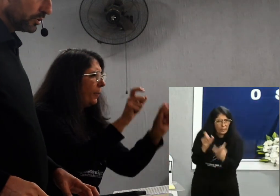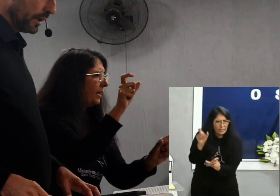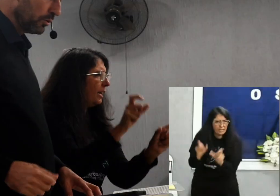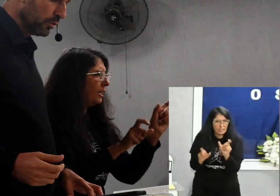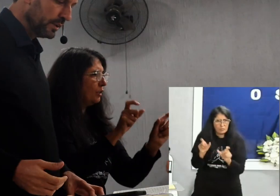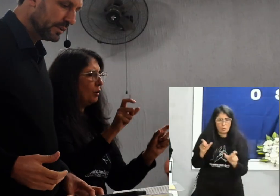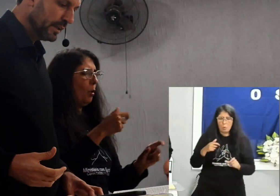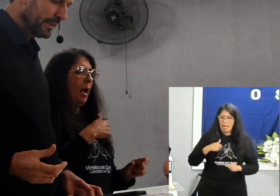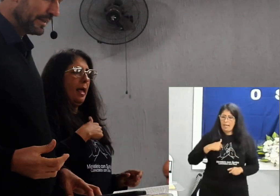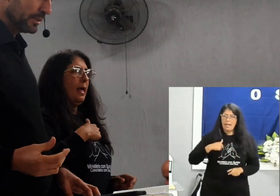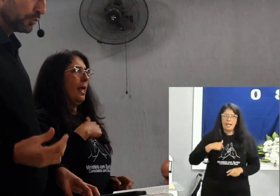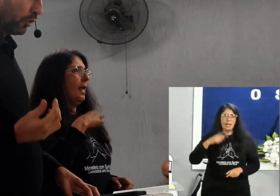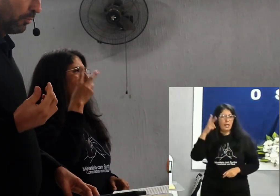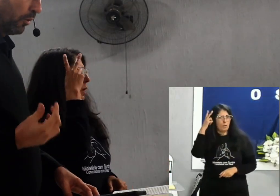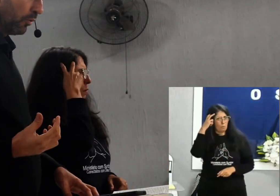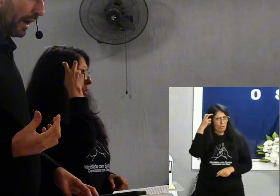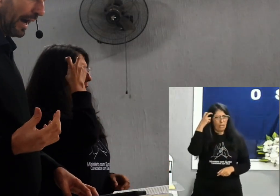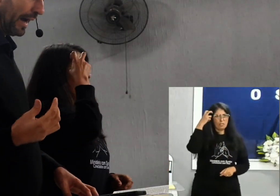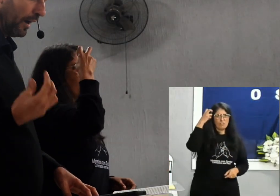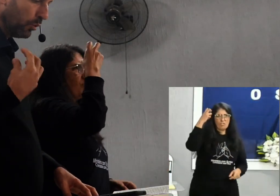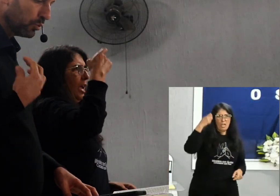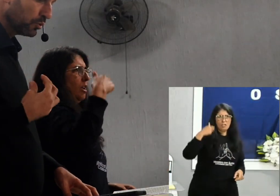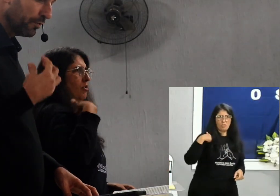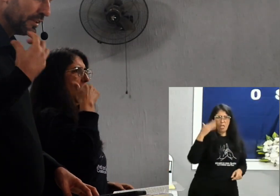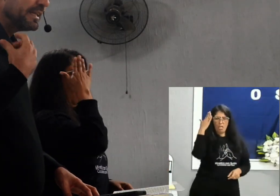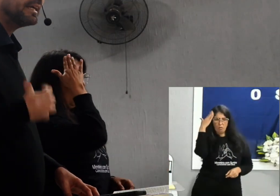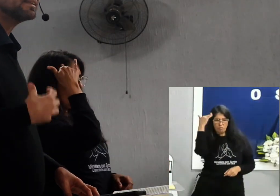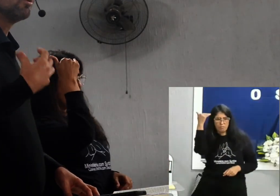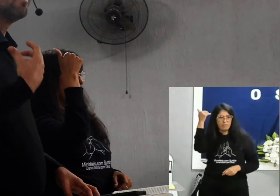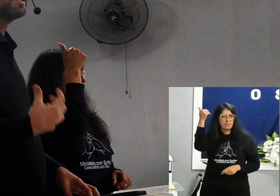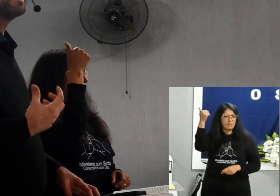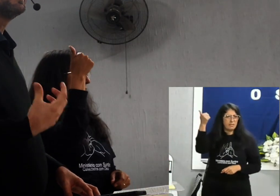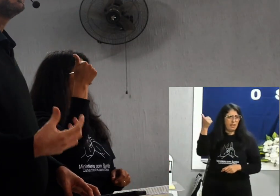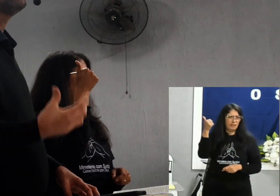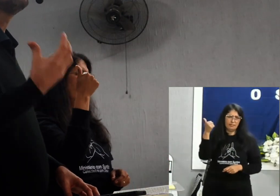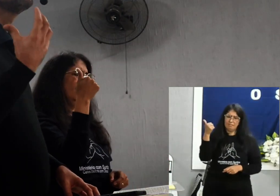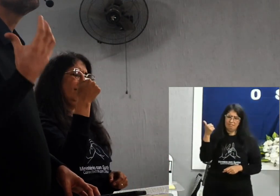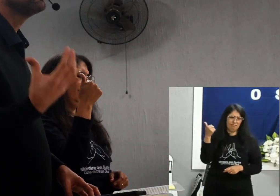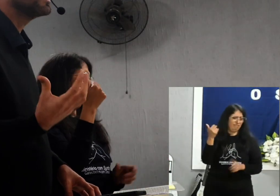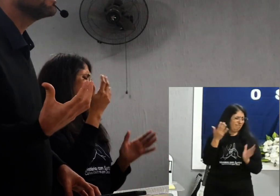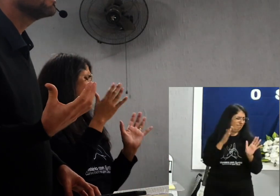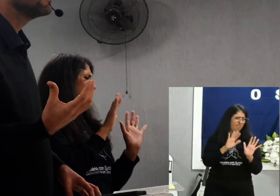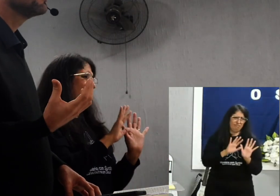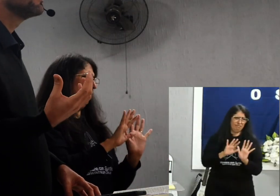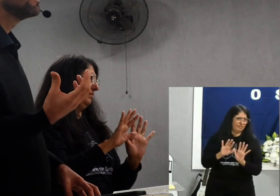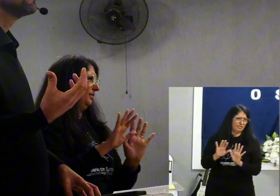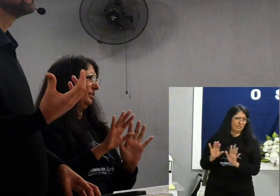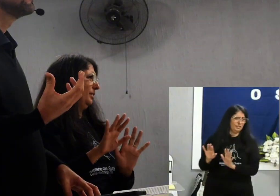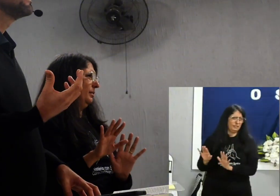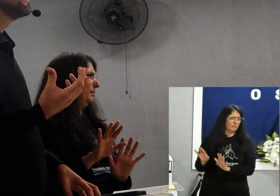de Deus na cruz transformou a autossuficiência humana em loucura.